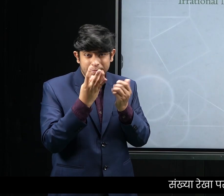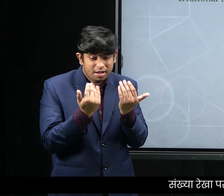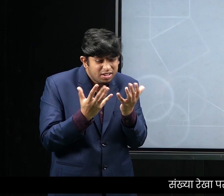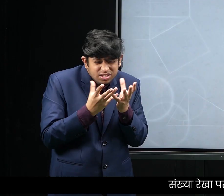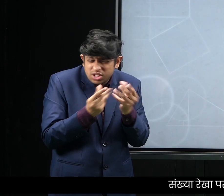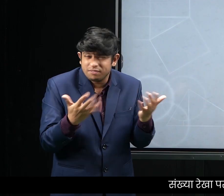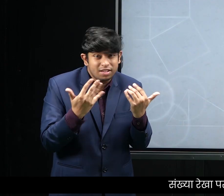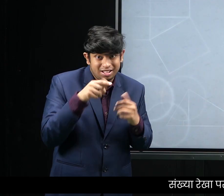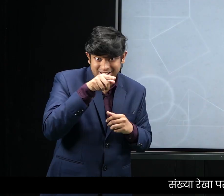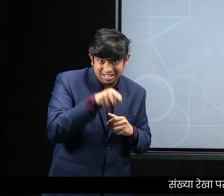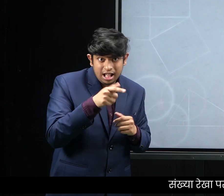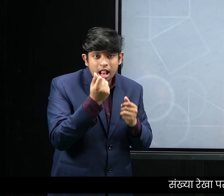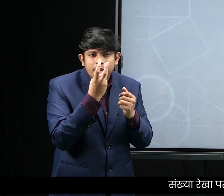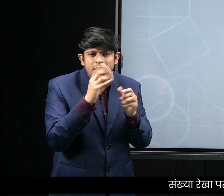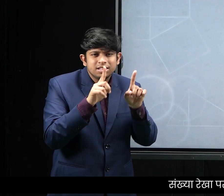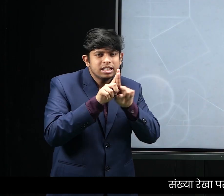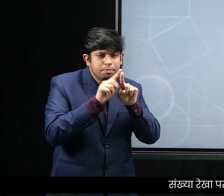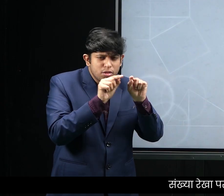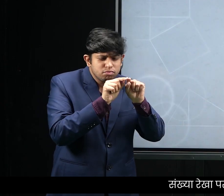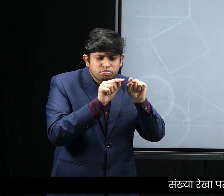संख्या रेखा पर अपरिमेय संख्याएं।